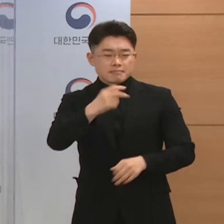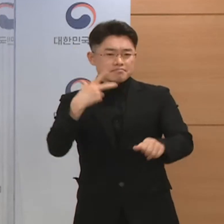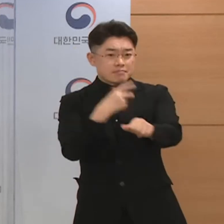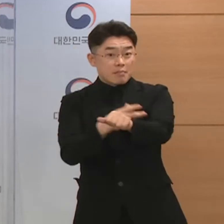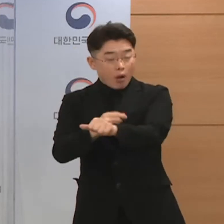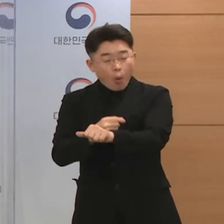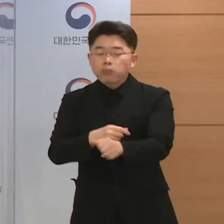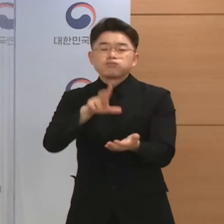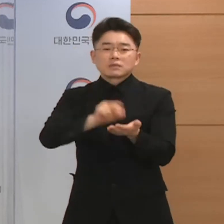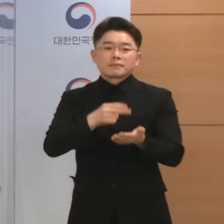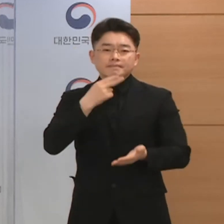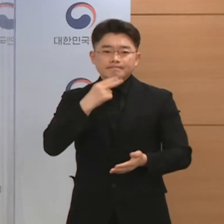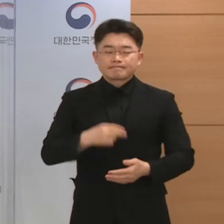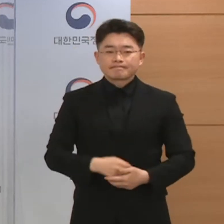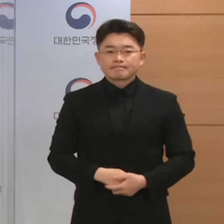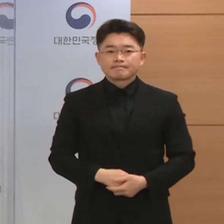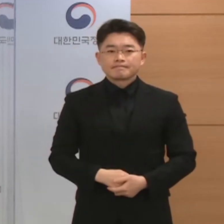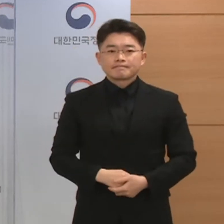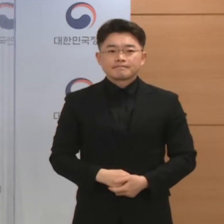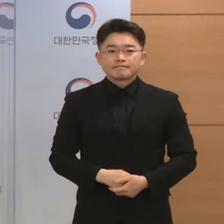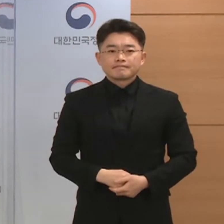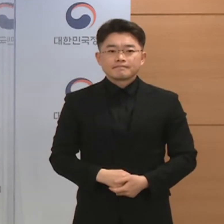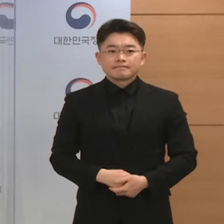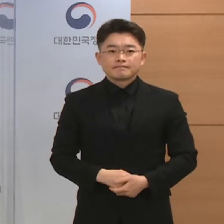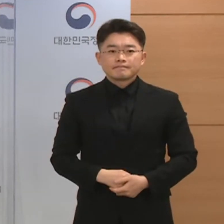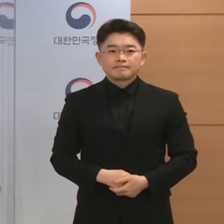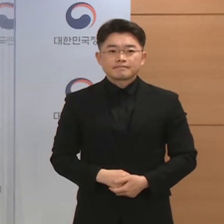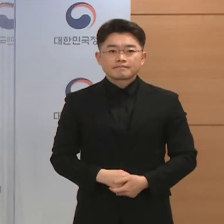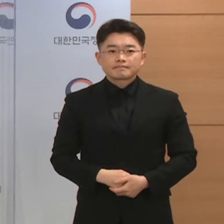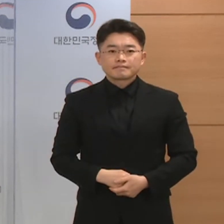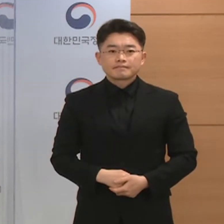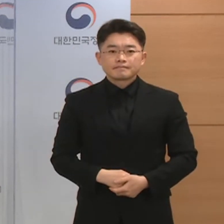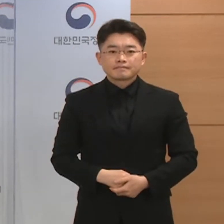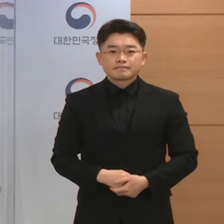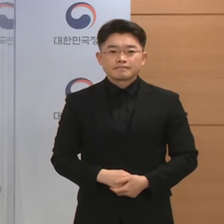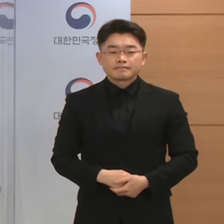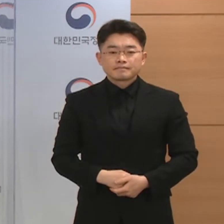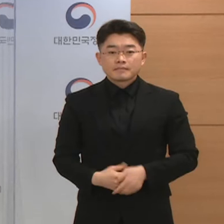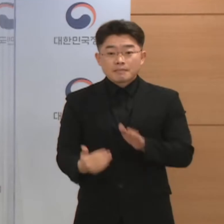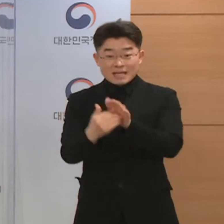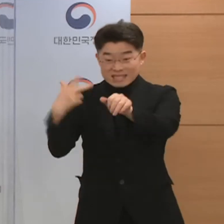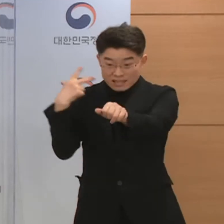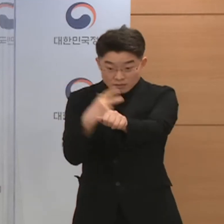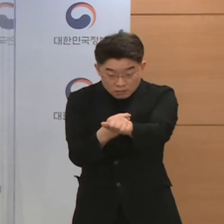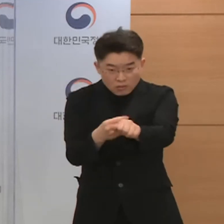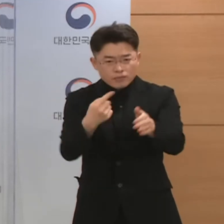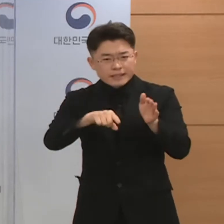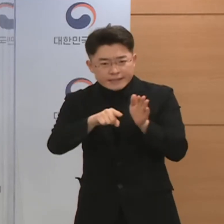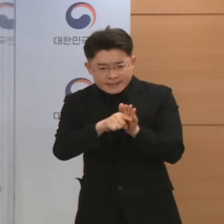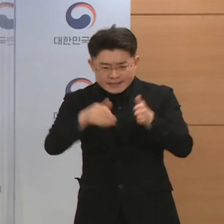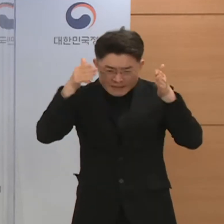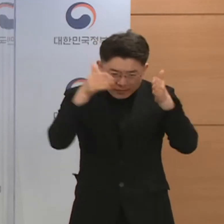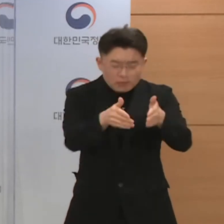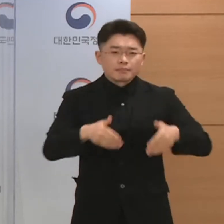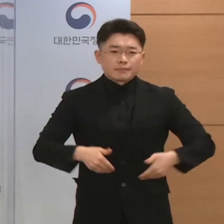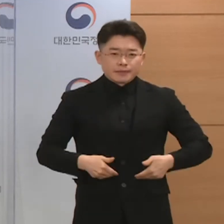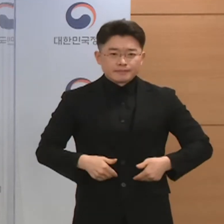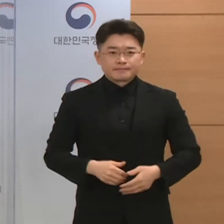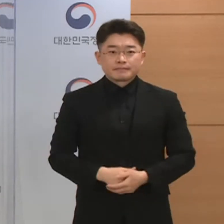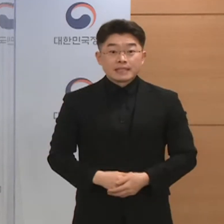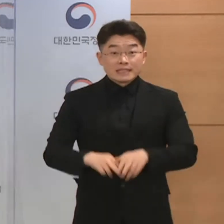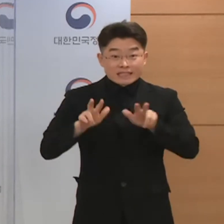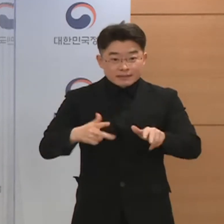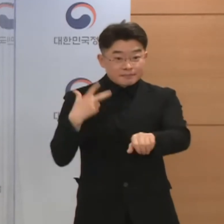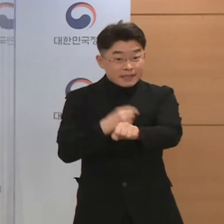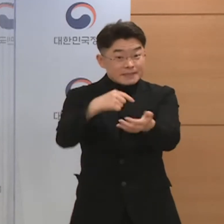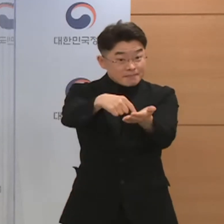데에는 아무런 부족함이 없습니다. 이제는 백신을 접종하는 데 집중할 시간입니다. 지금 접종을